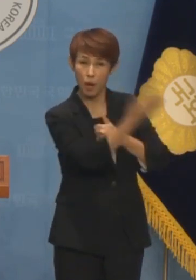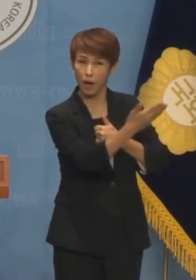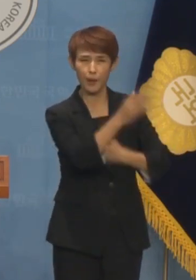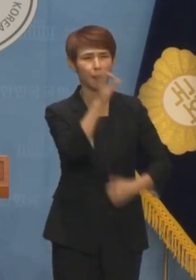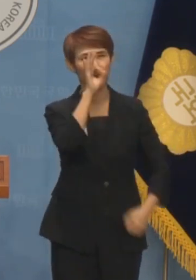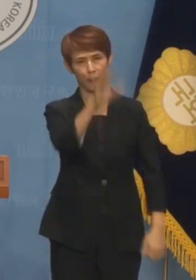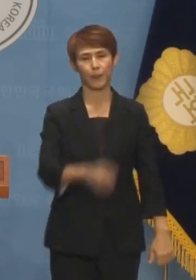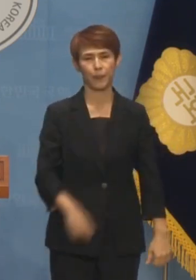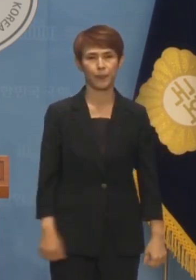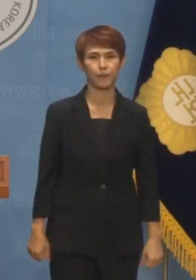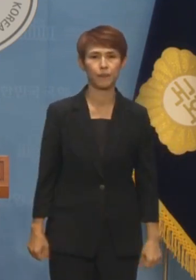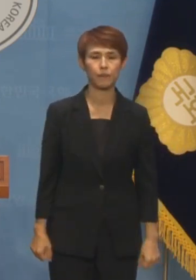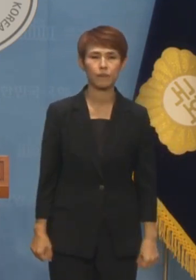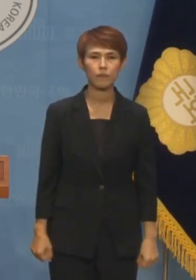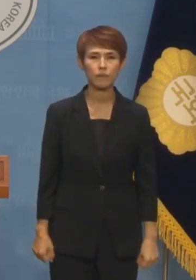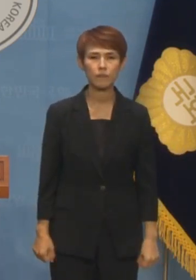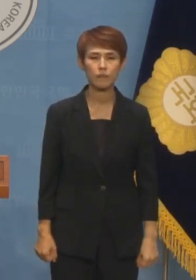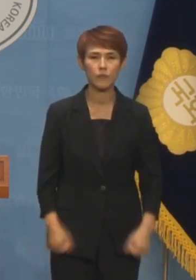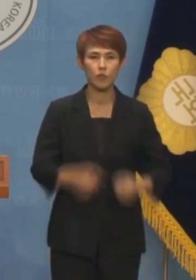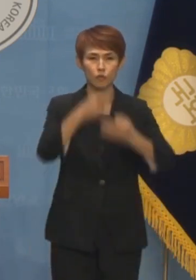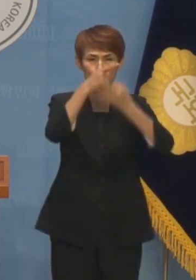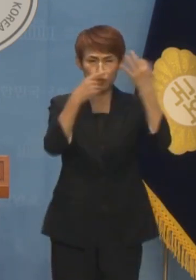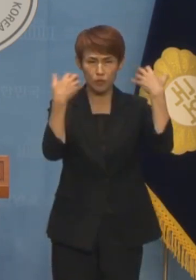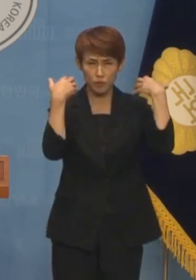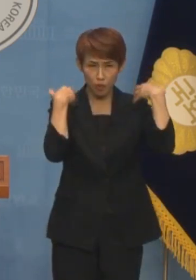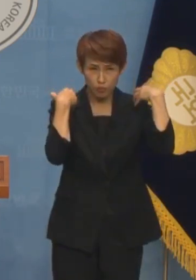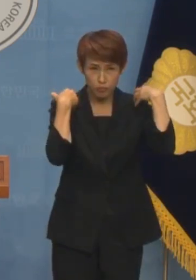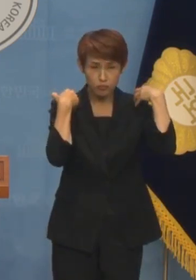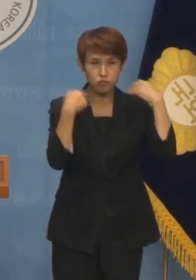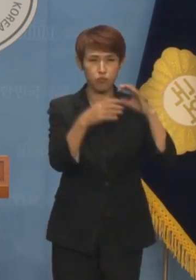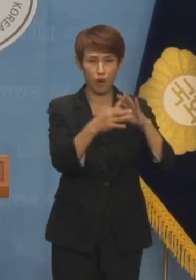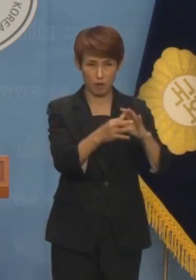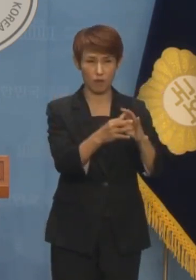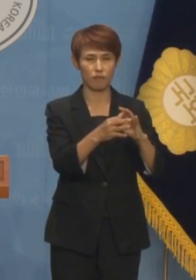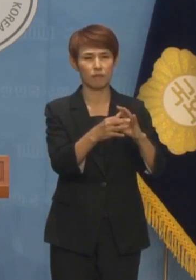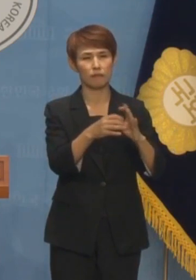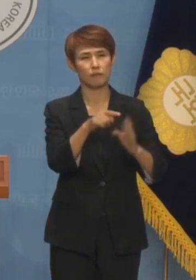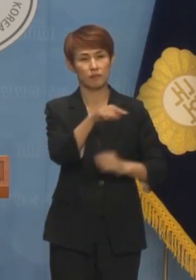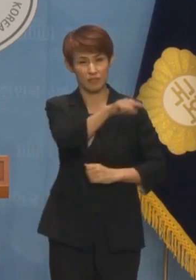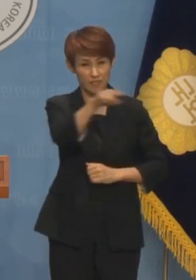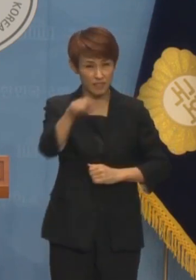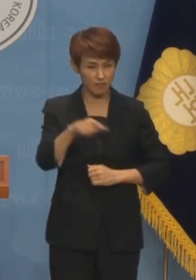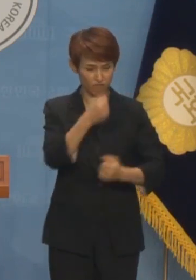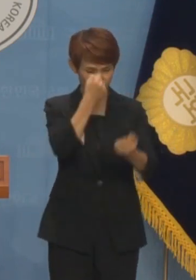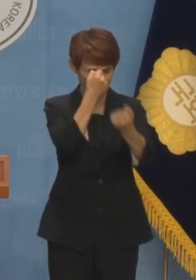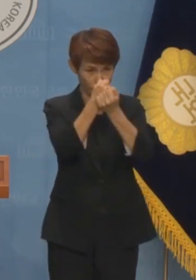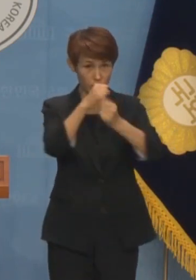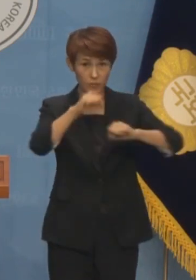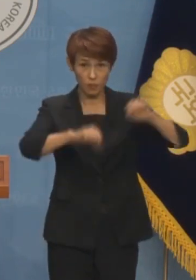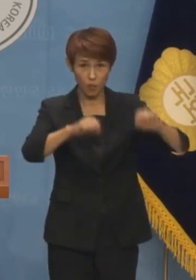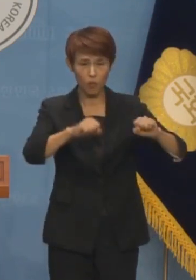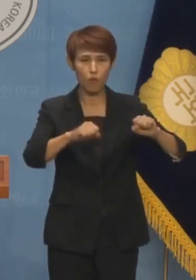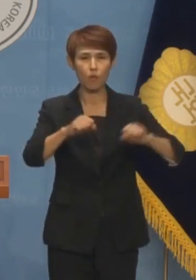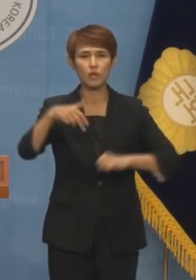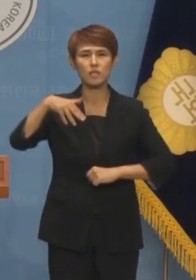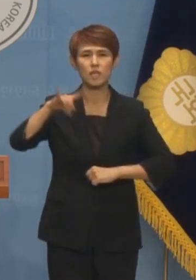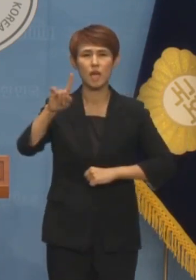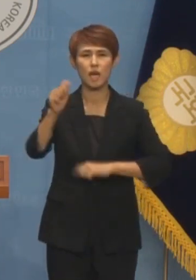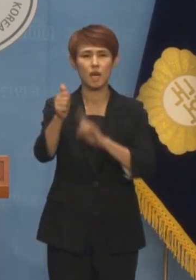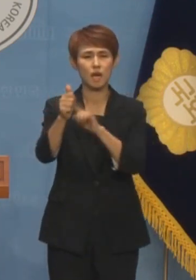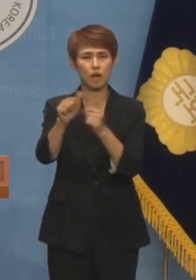것입니다. 윤석열 정부 인사들의 후안무치한 태도는 오히려 순직해병 수사